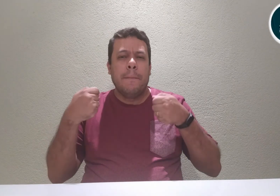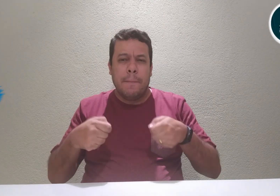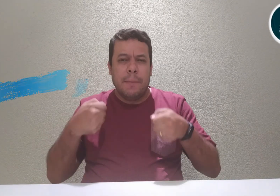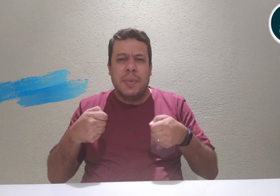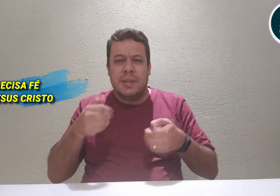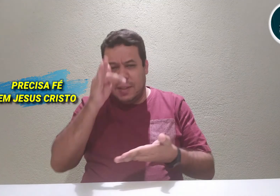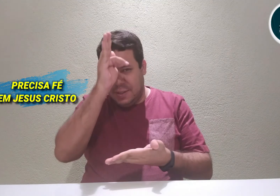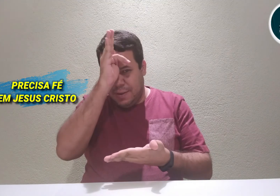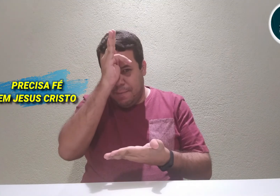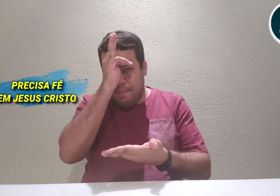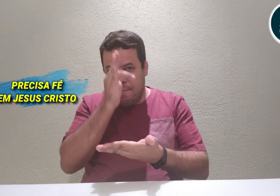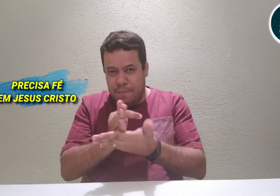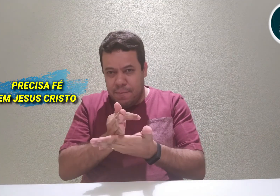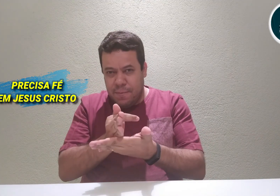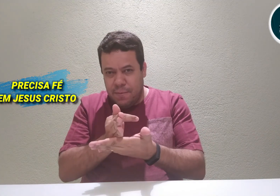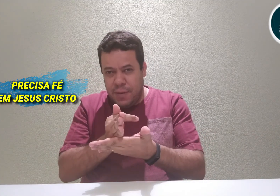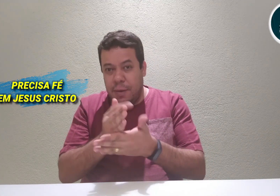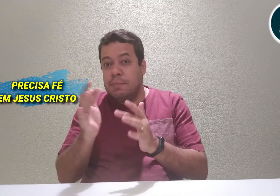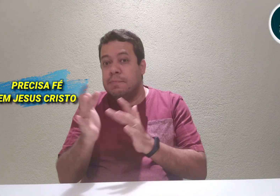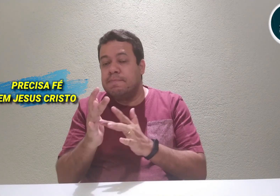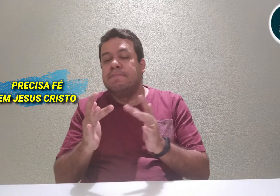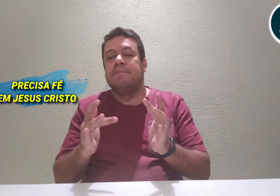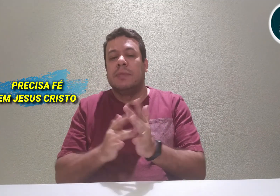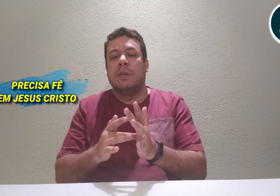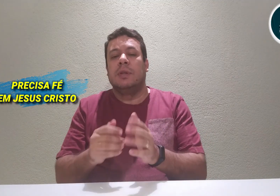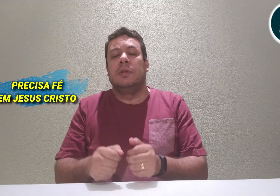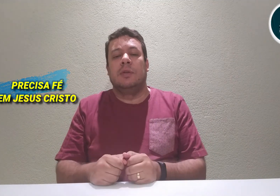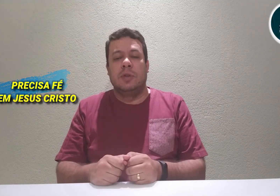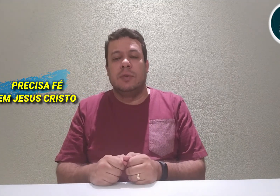Então precisa ter fé em Jesus Cristo.